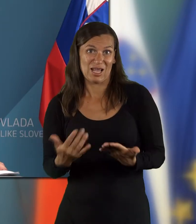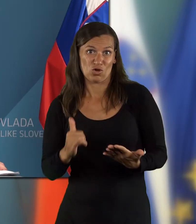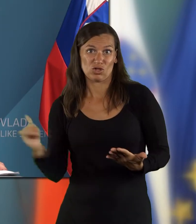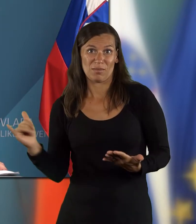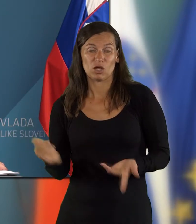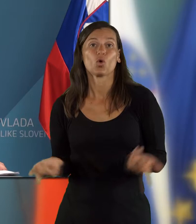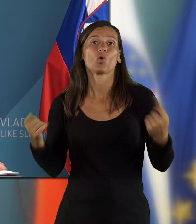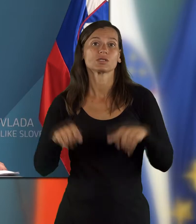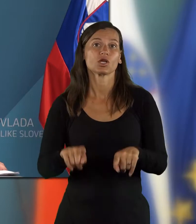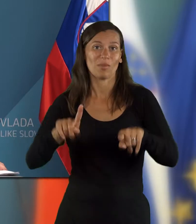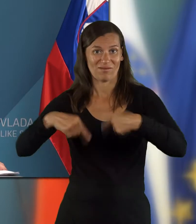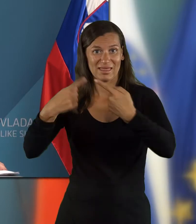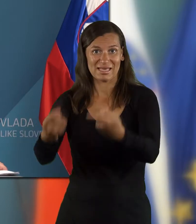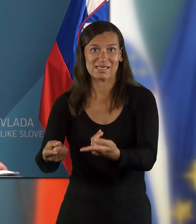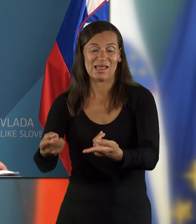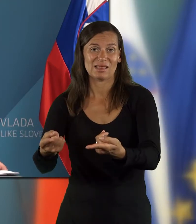letu oziroma v